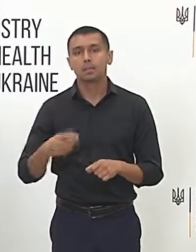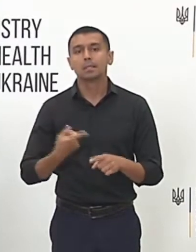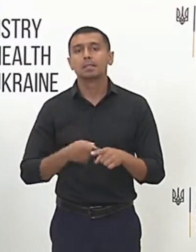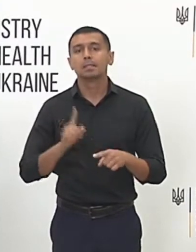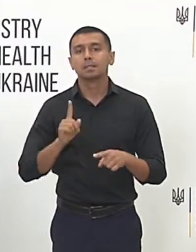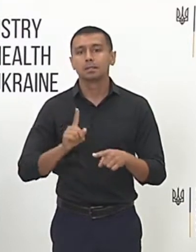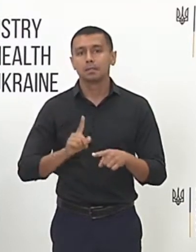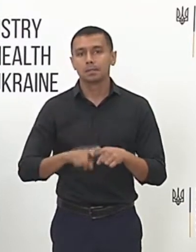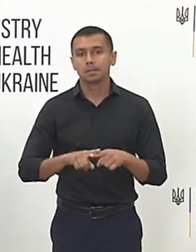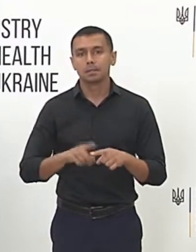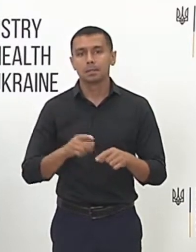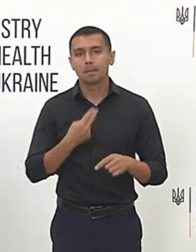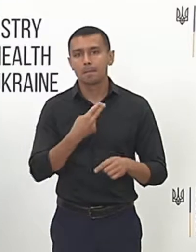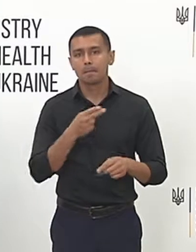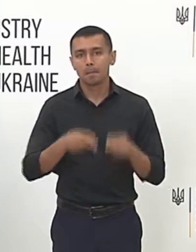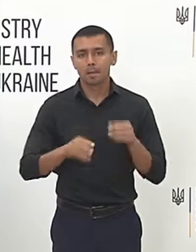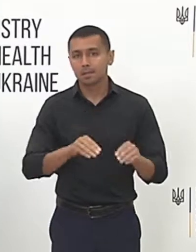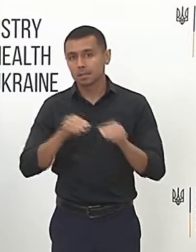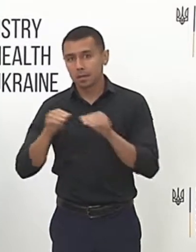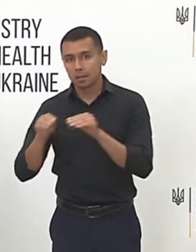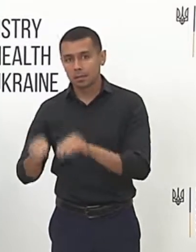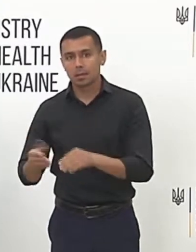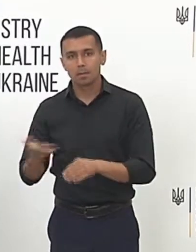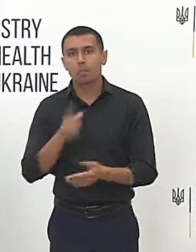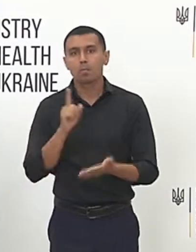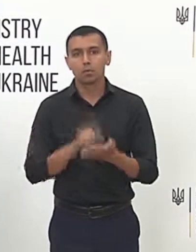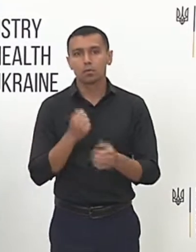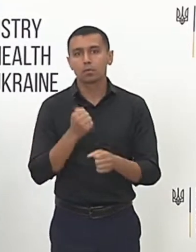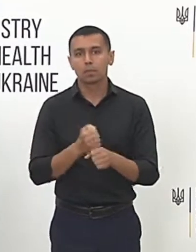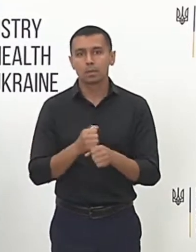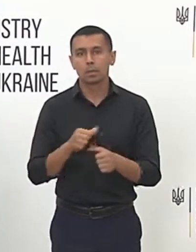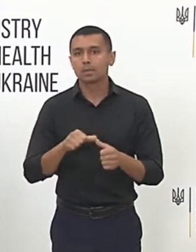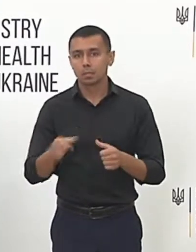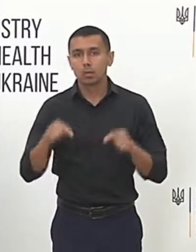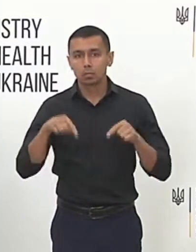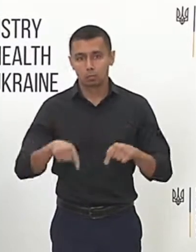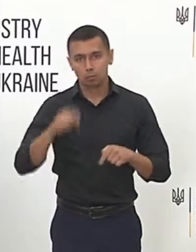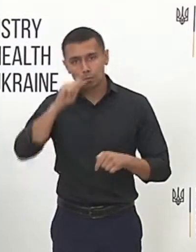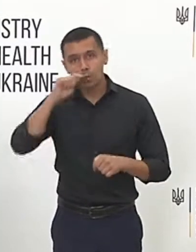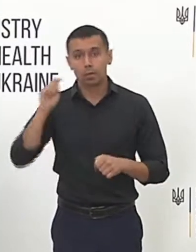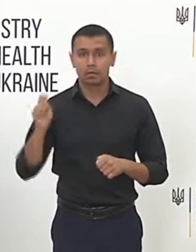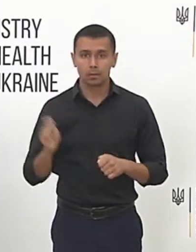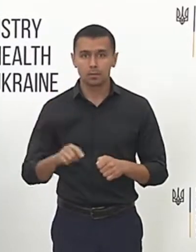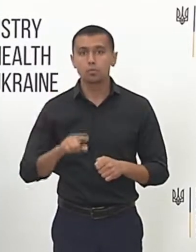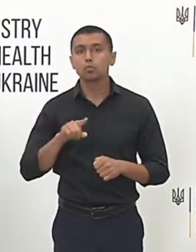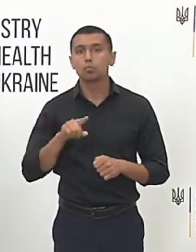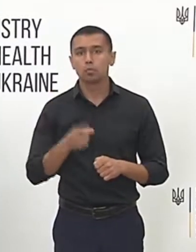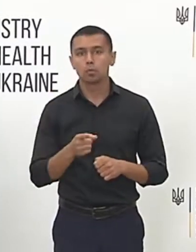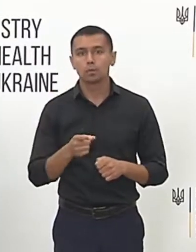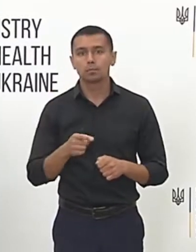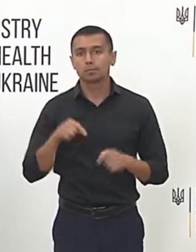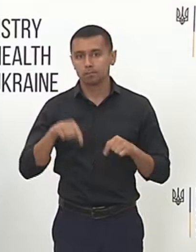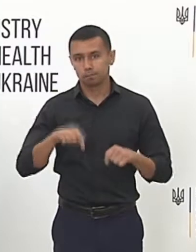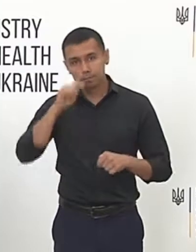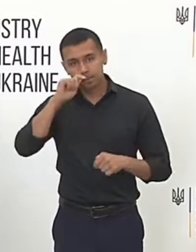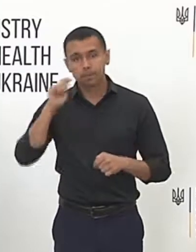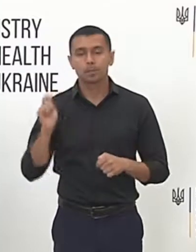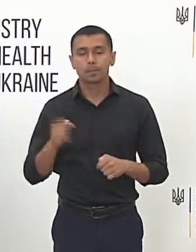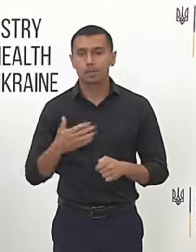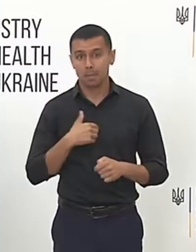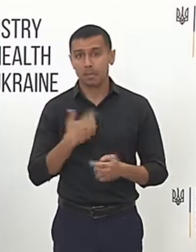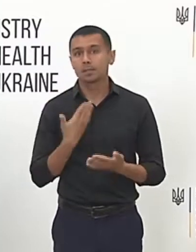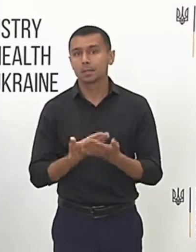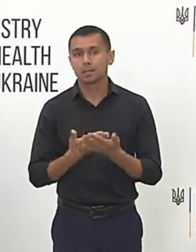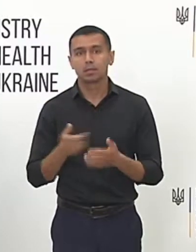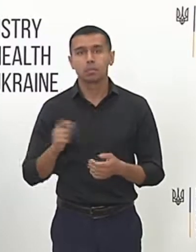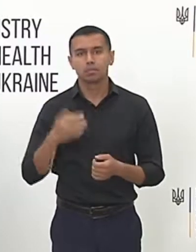ці пересадки, цю трансплантацію ми повинні робити саме в Україні. Чому саме в Україні? Мені